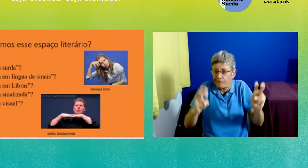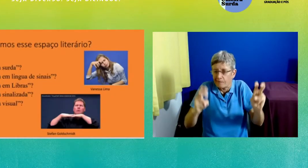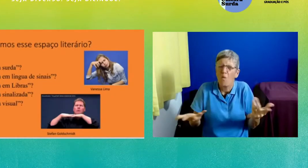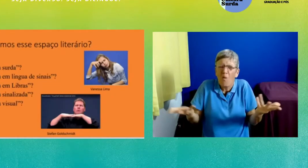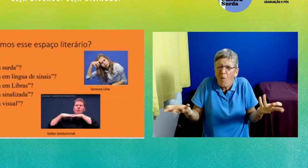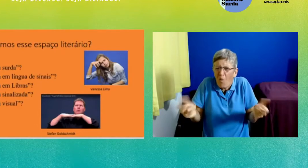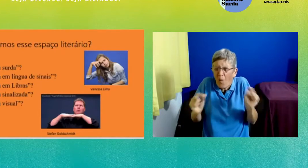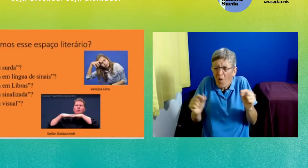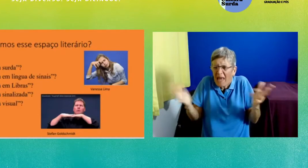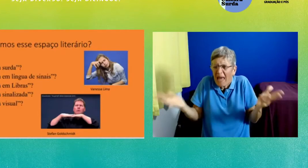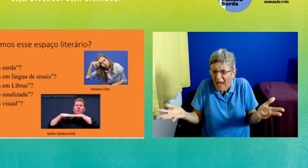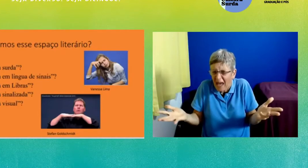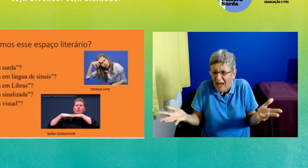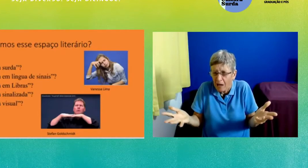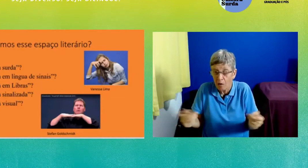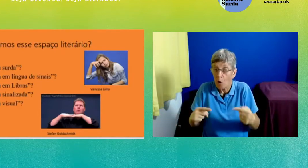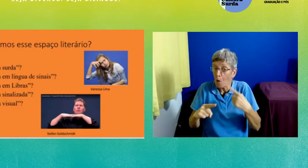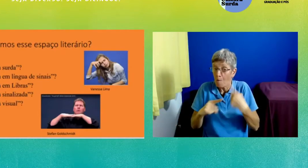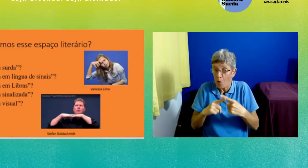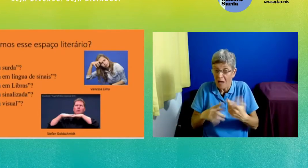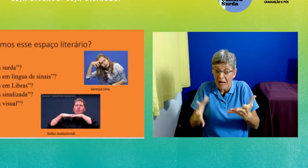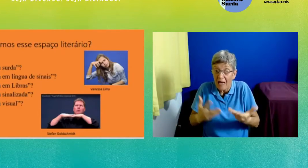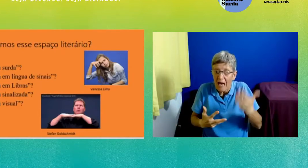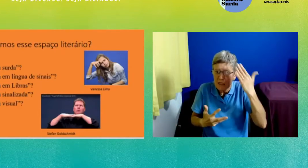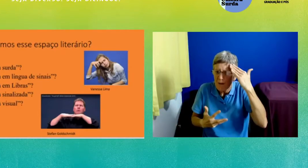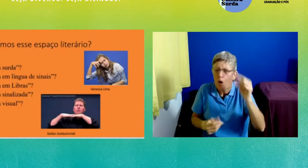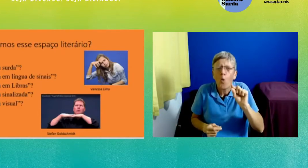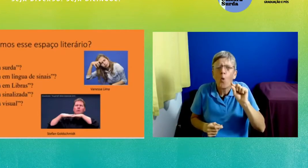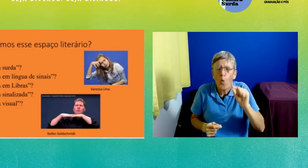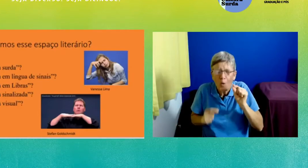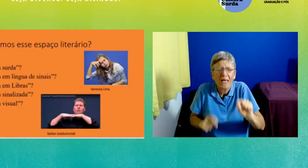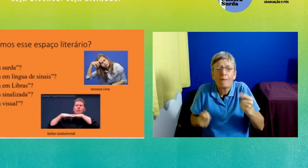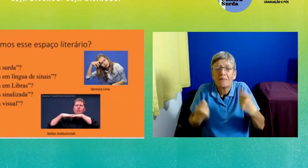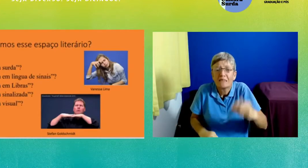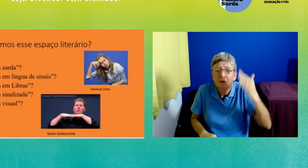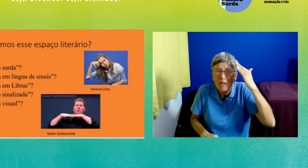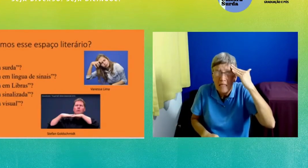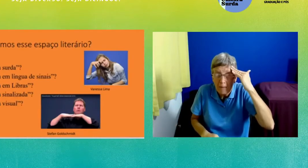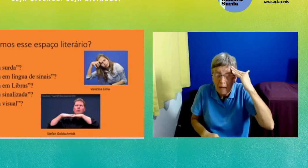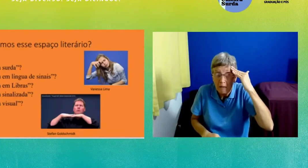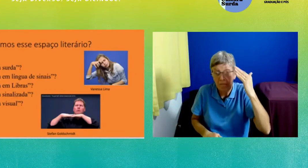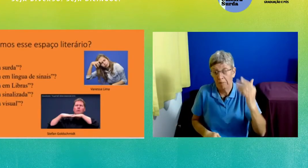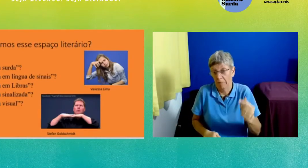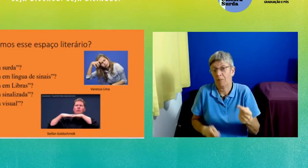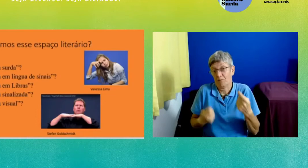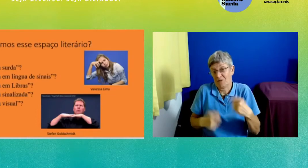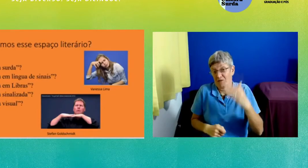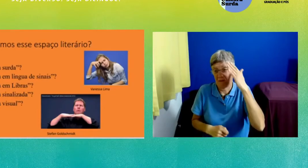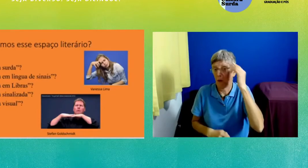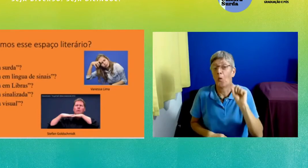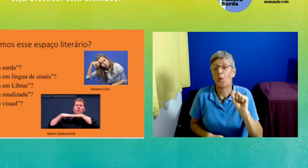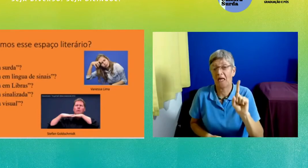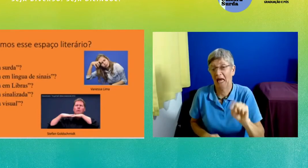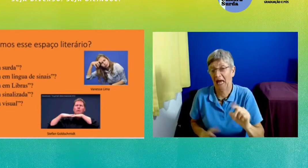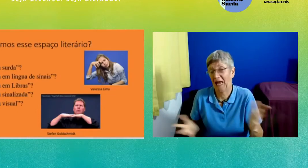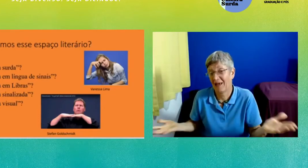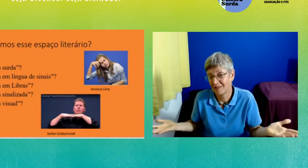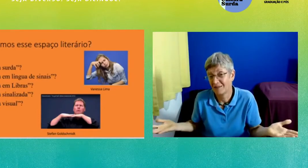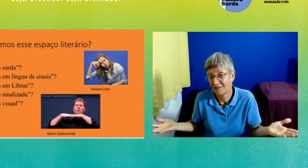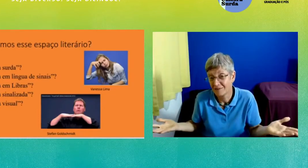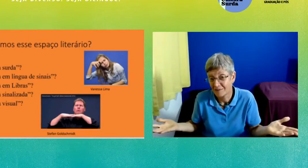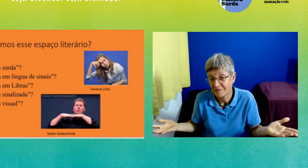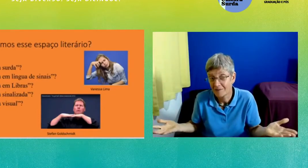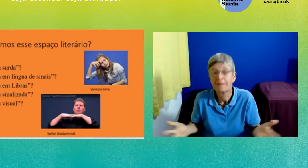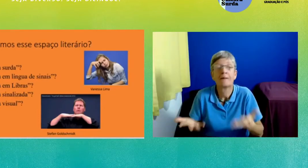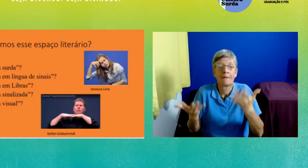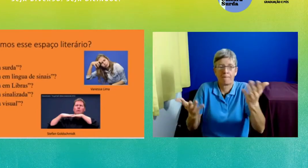Mas tem vários, uma variedade. E quem é? Por que que nós precisamos saber quem é?